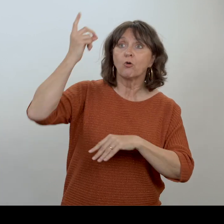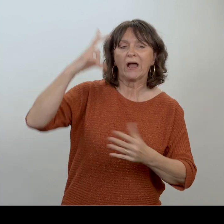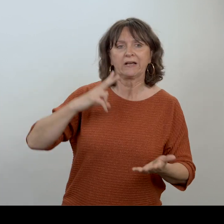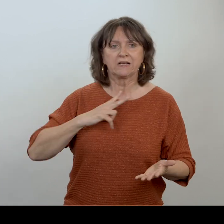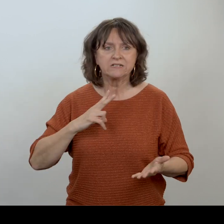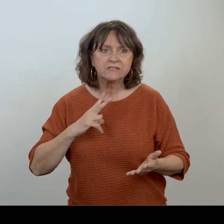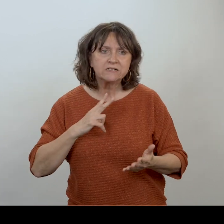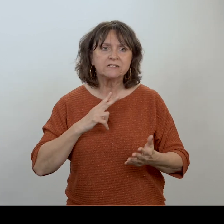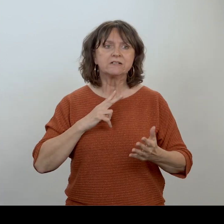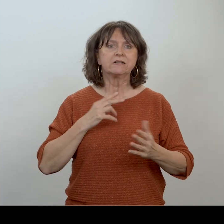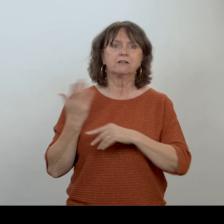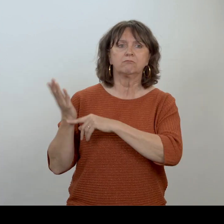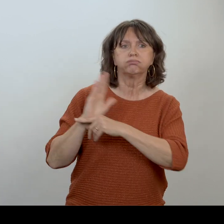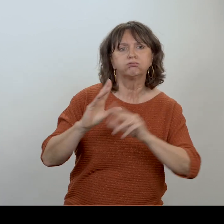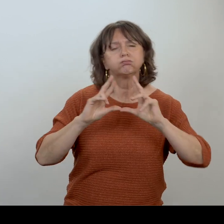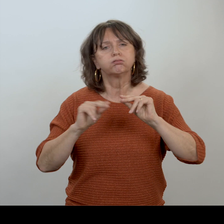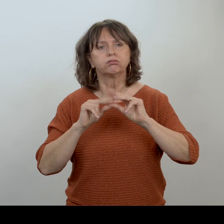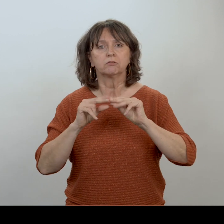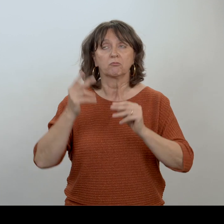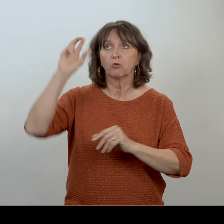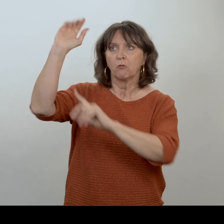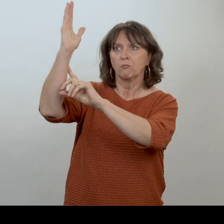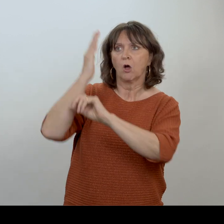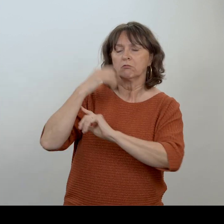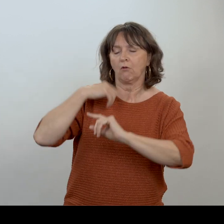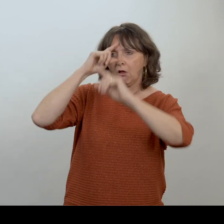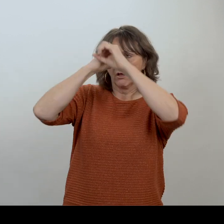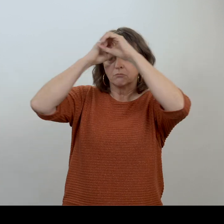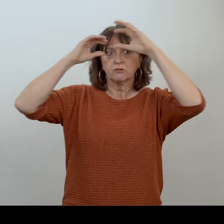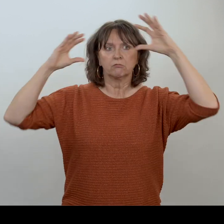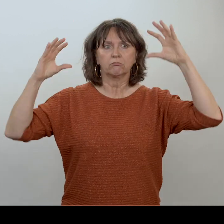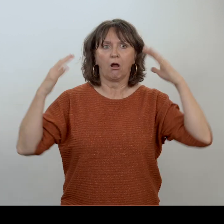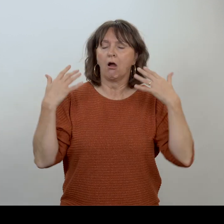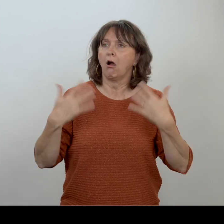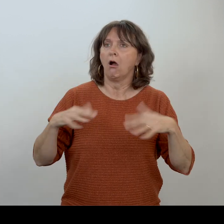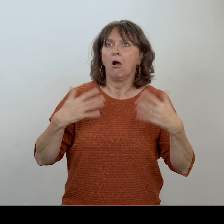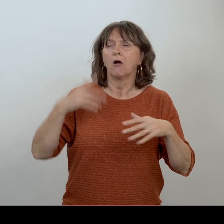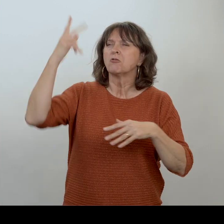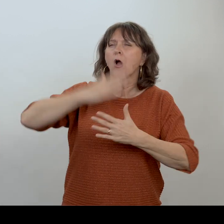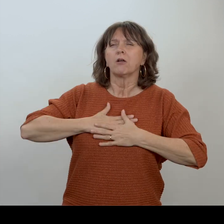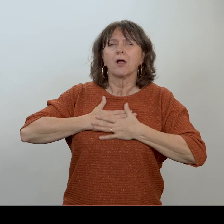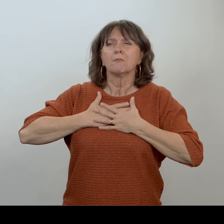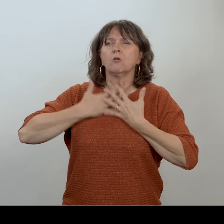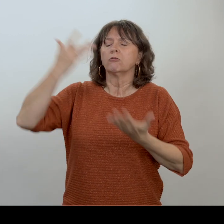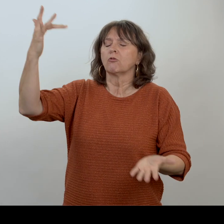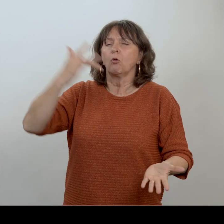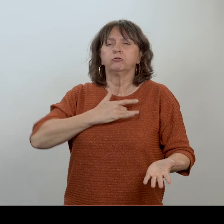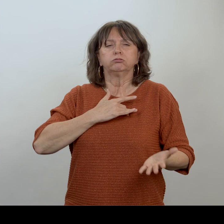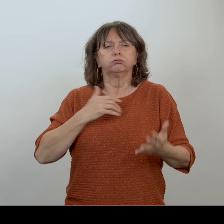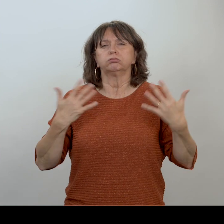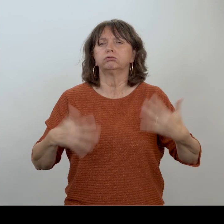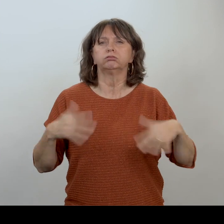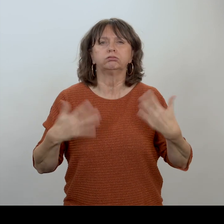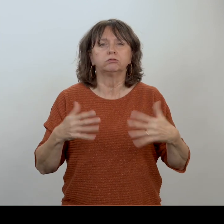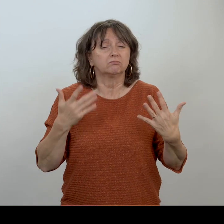existait et il s'était révélé clairement à mon esprit. Son amour avait touché mon cœur. Tout parlait en sa